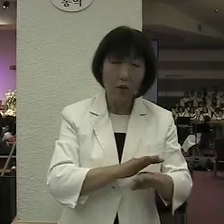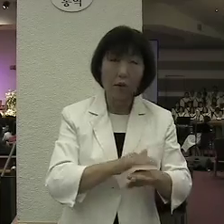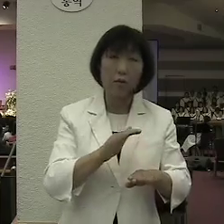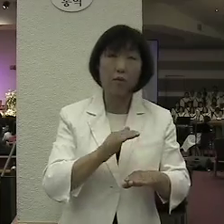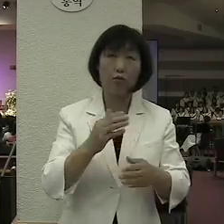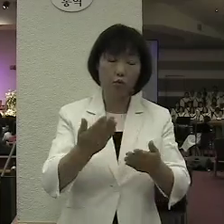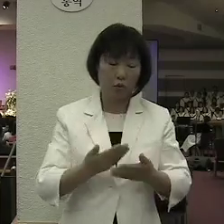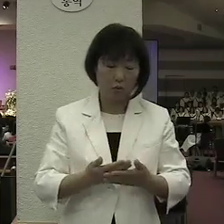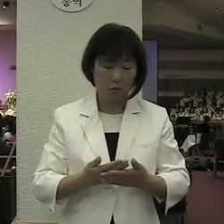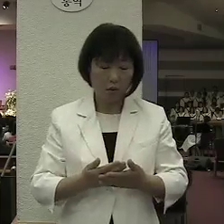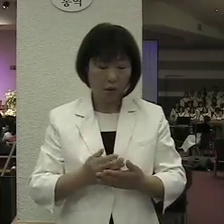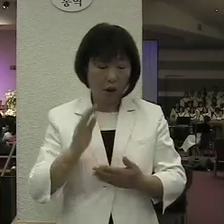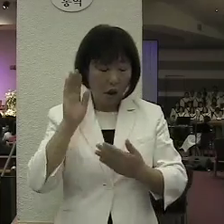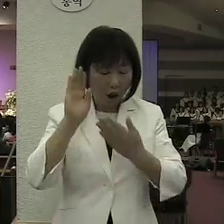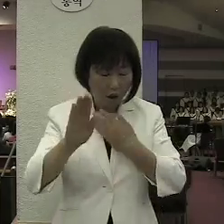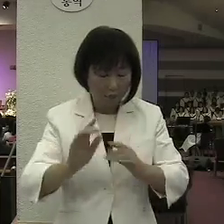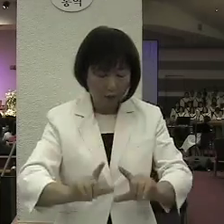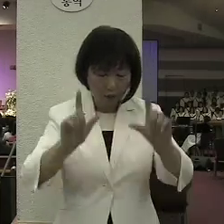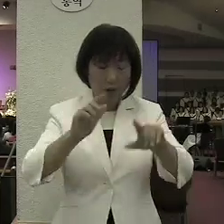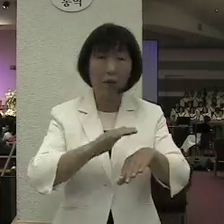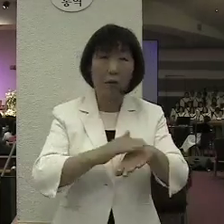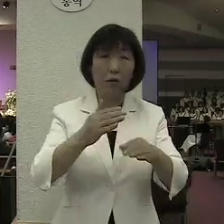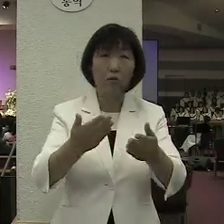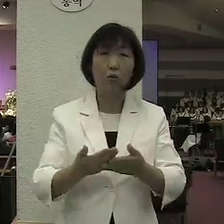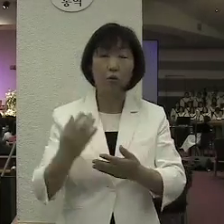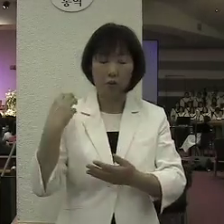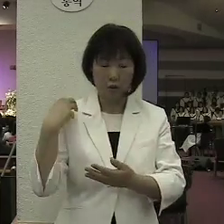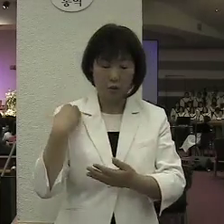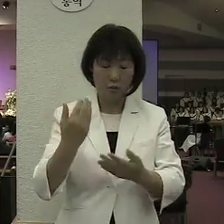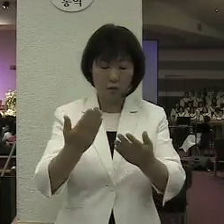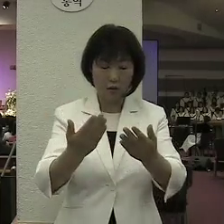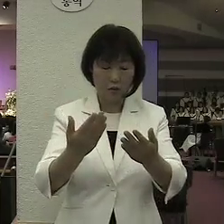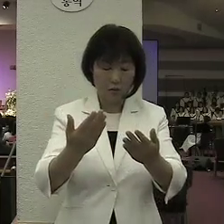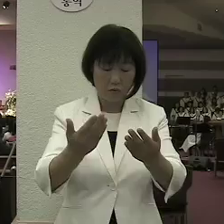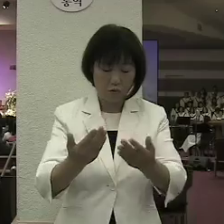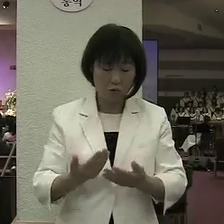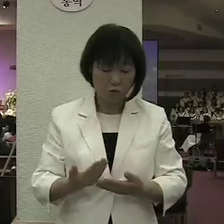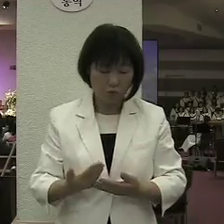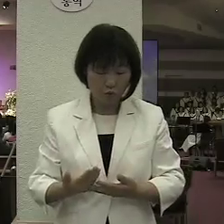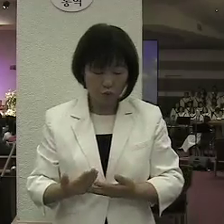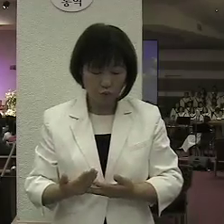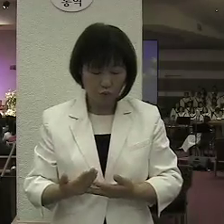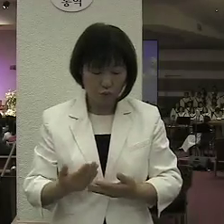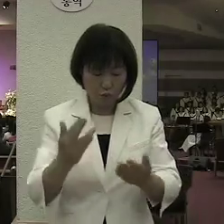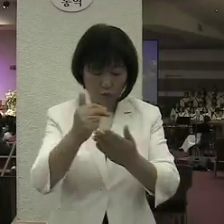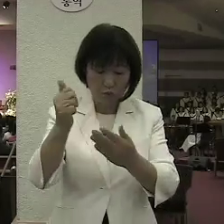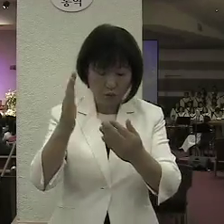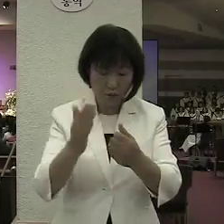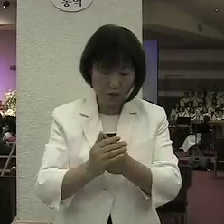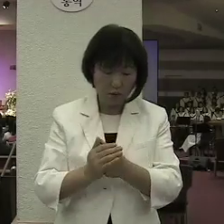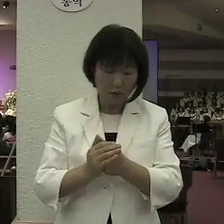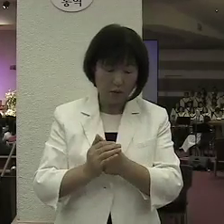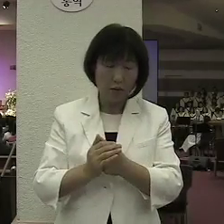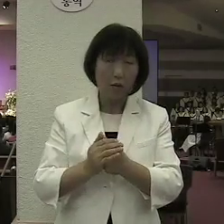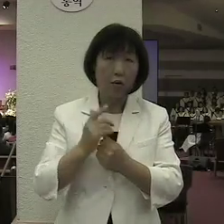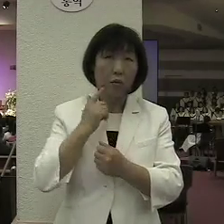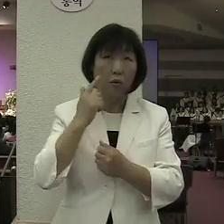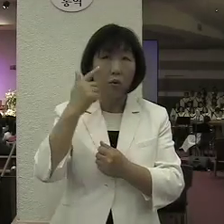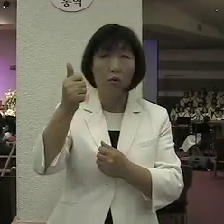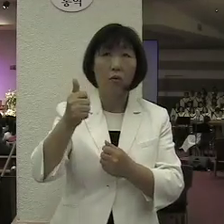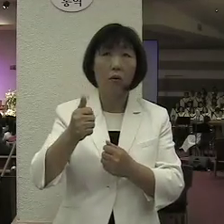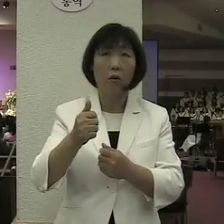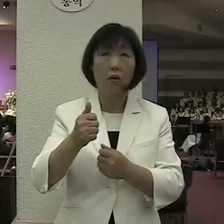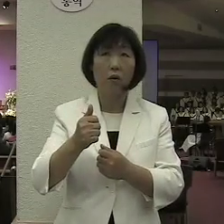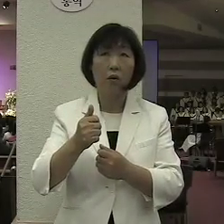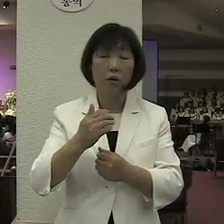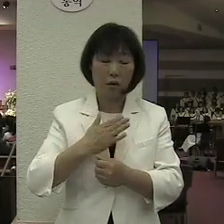얼마나 감동이 되었는지 모릅니다. 형편이 변한 것이 아닙니다. 그의 상황이 변한 것이 아닙니다. 그의